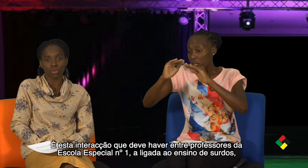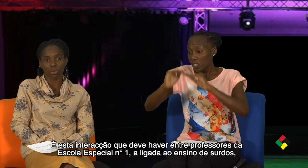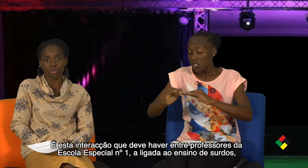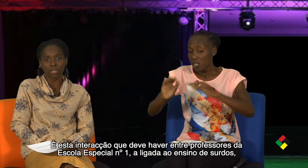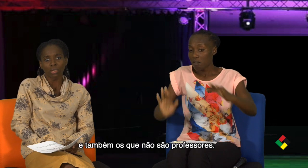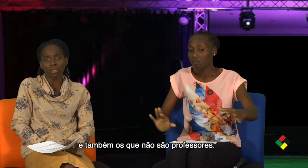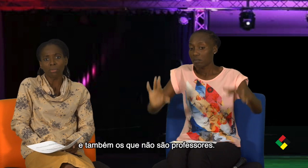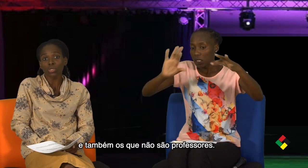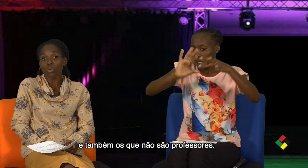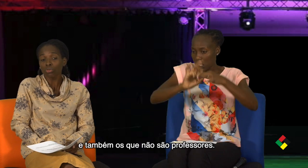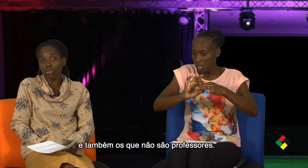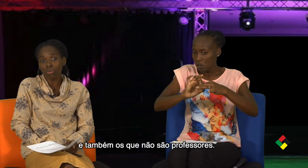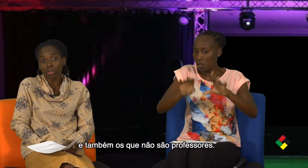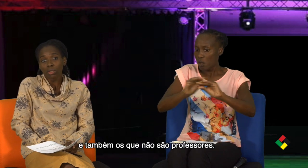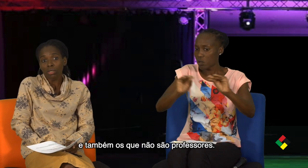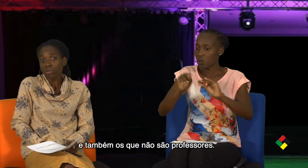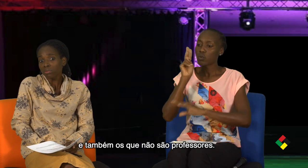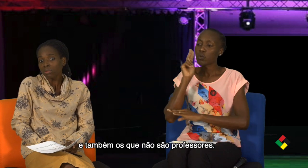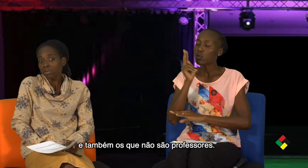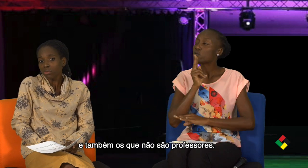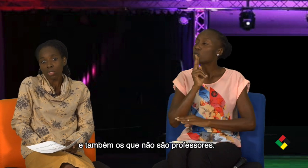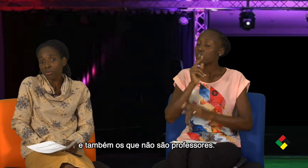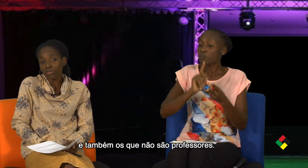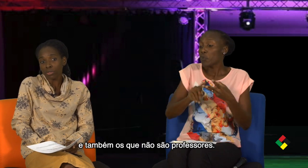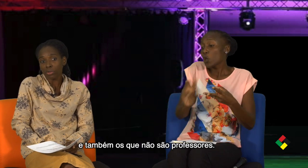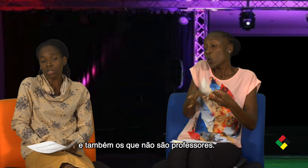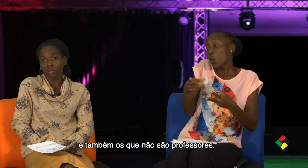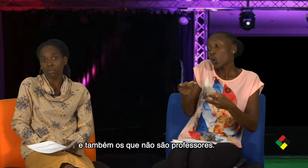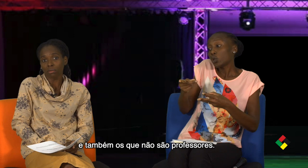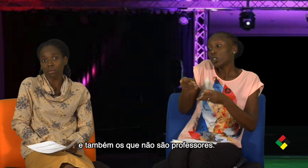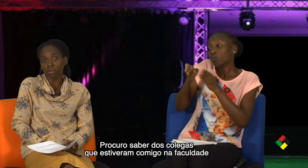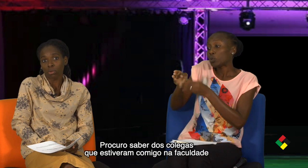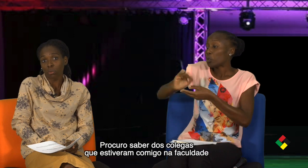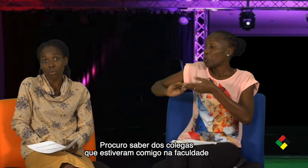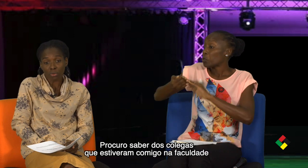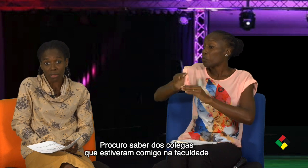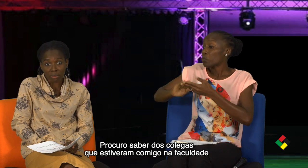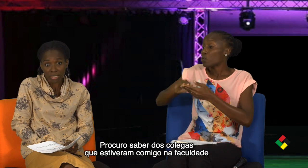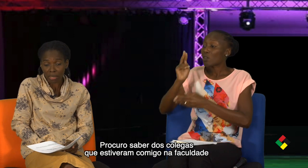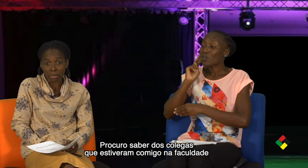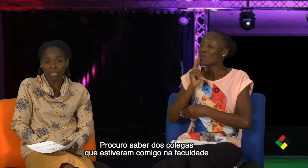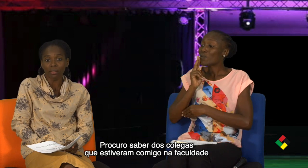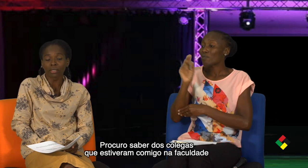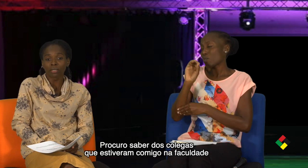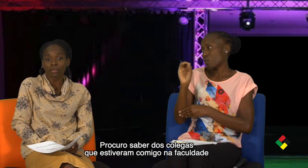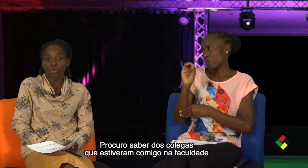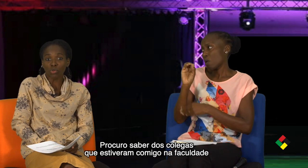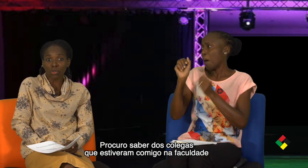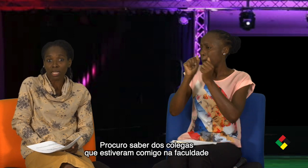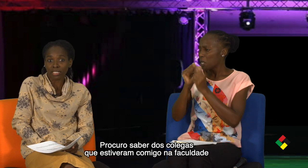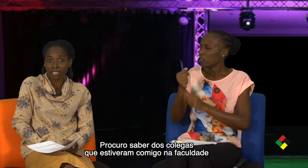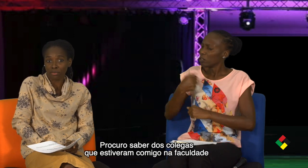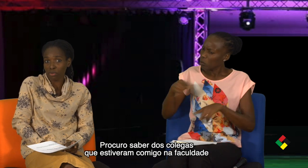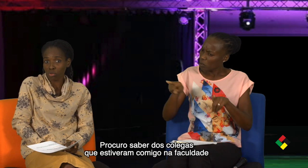surdos, e mais outros que não são professores. Eu procuro também saber dos colegas que tivemos